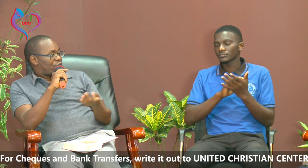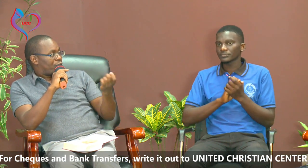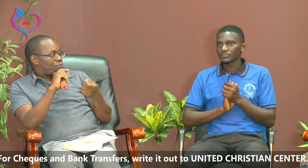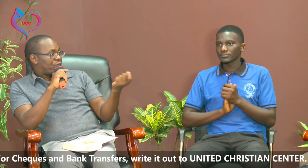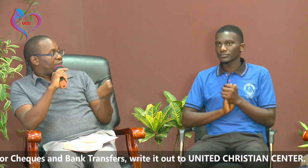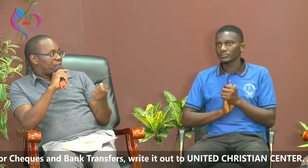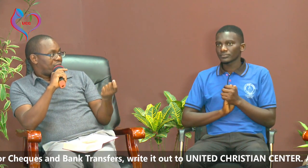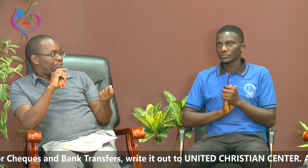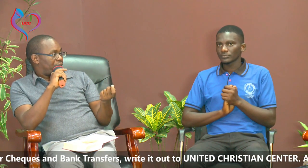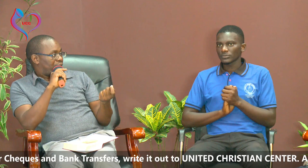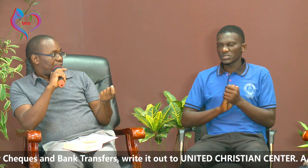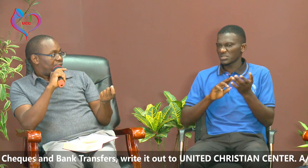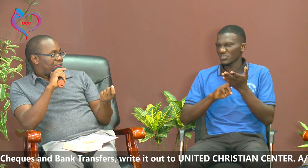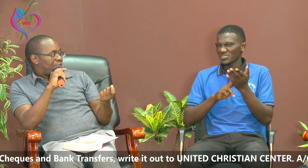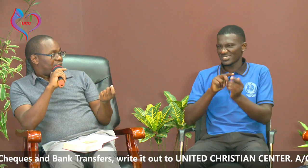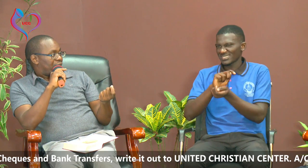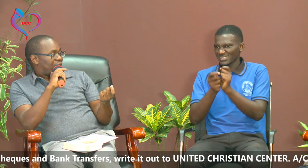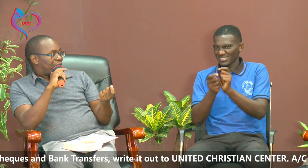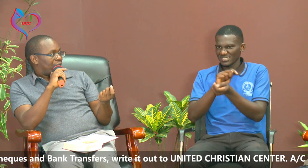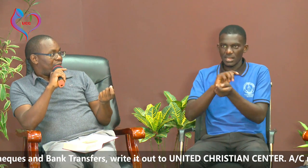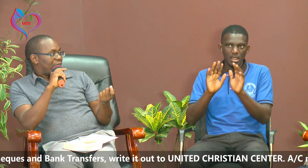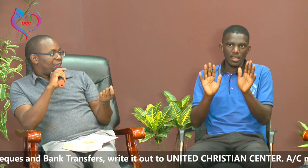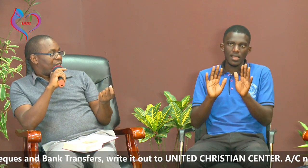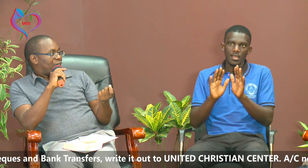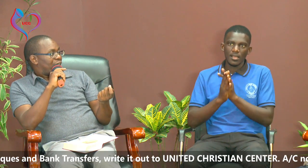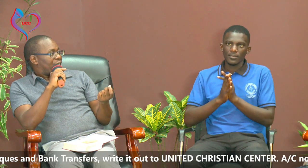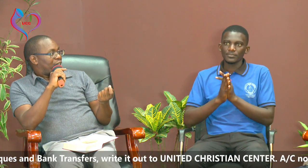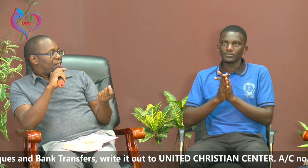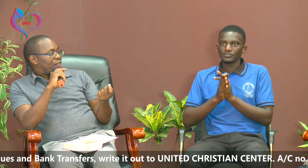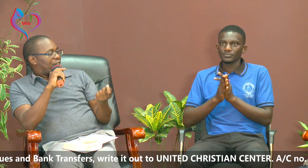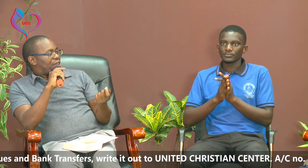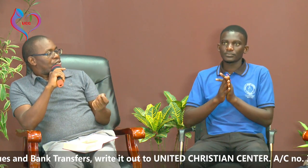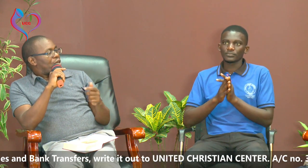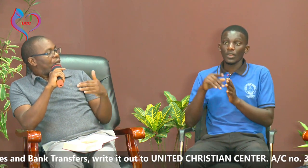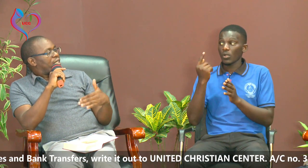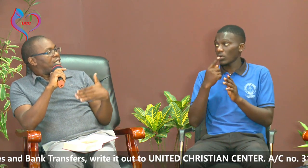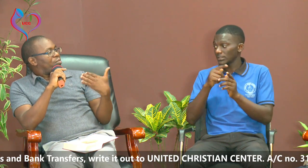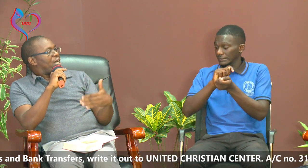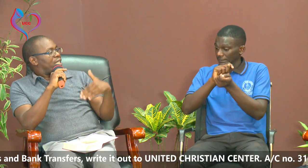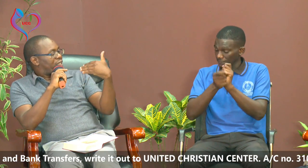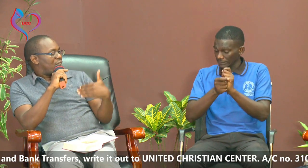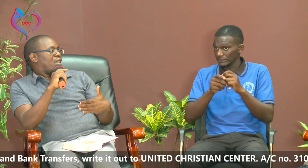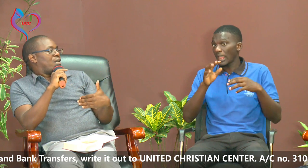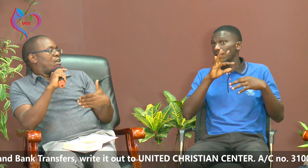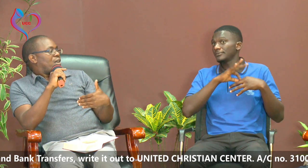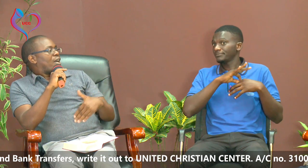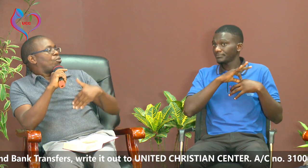yote bajikosa interchangeably. Okay, but ya kuchusa meme na mutima songa lwa chenjiri bwe yali ejja katonda